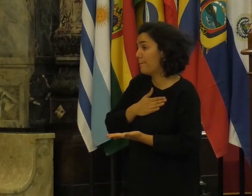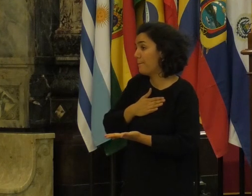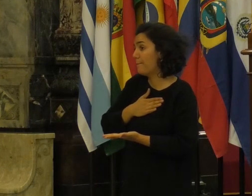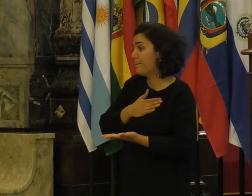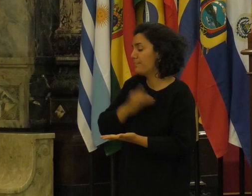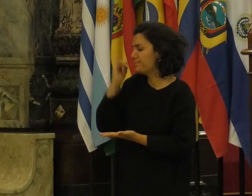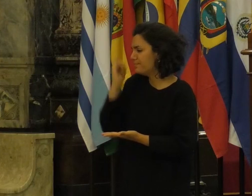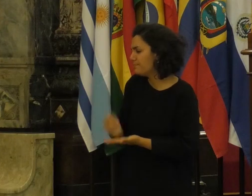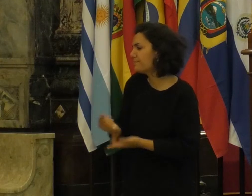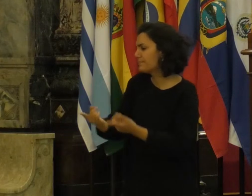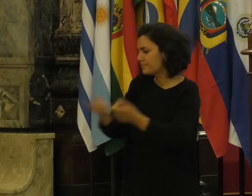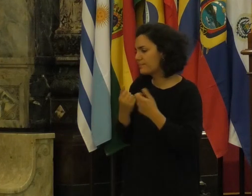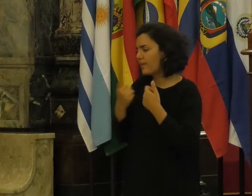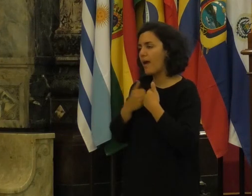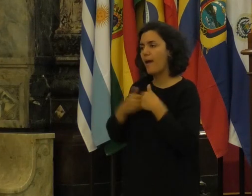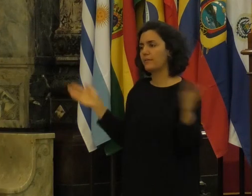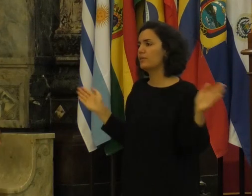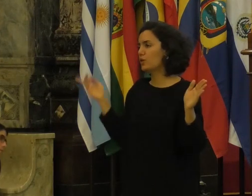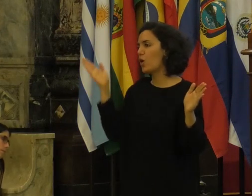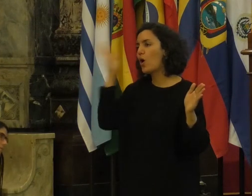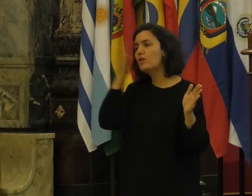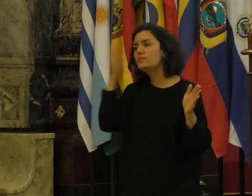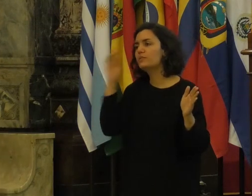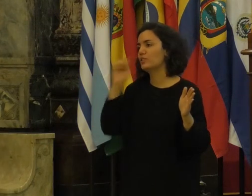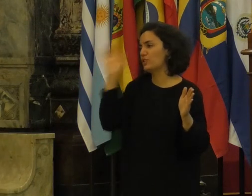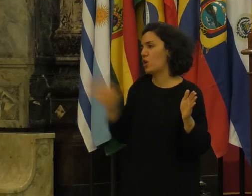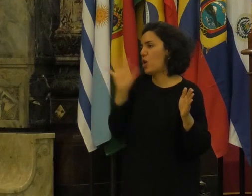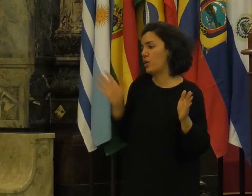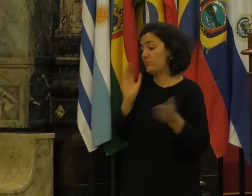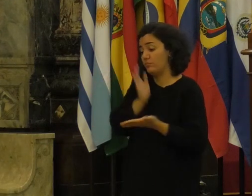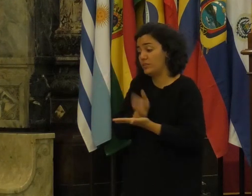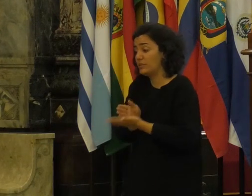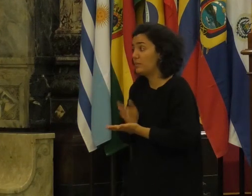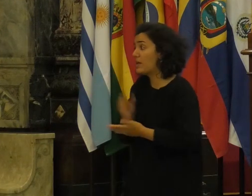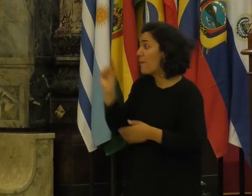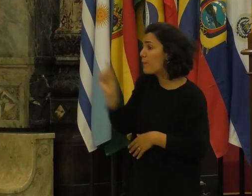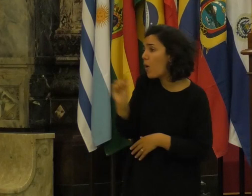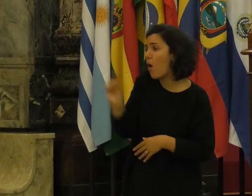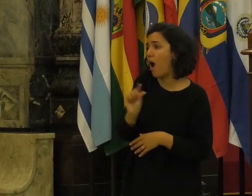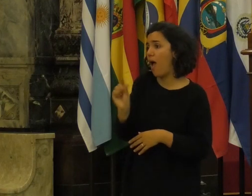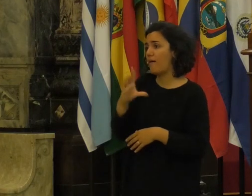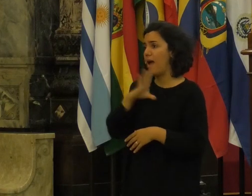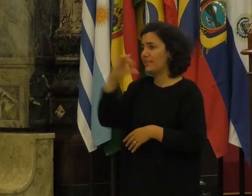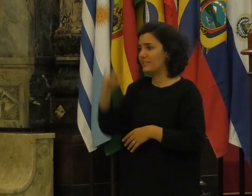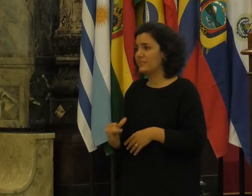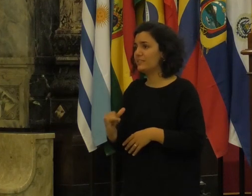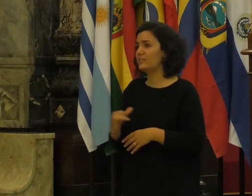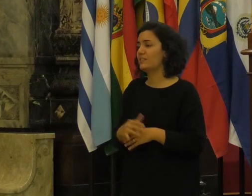tenemos la necesidad de abrirnos al conocimiento psicológico. Pocas disciplinas en el mundo tienen